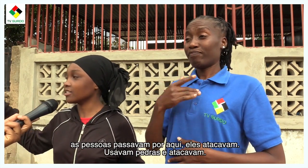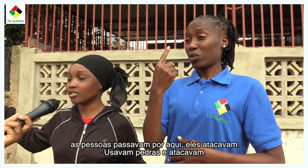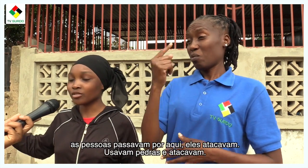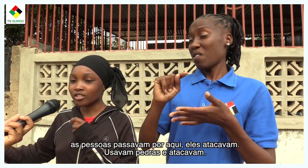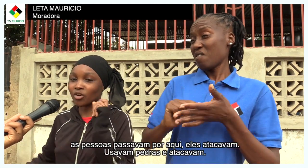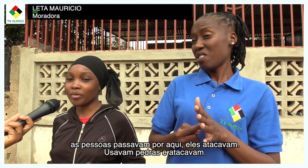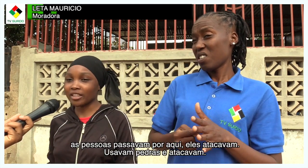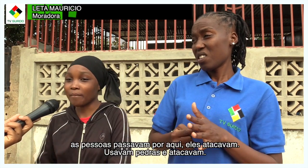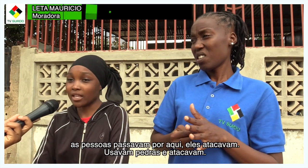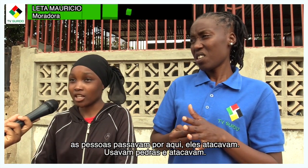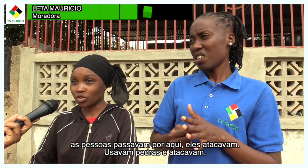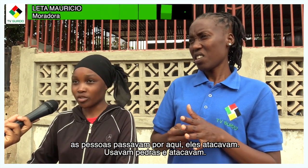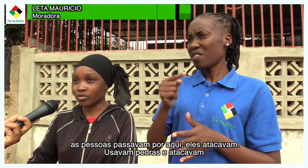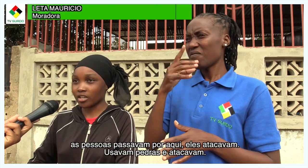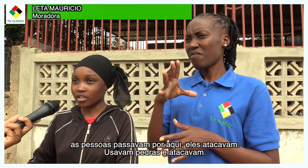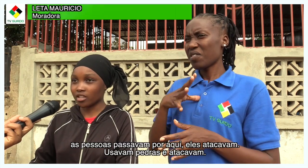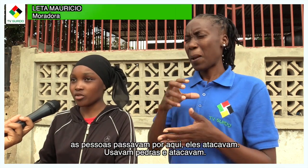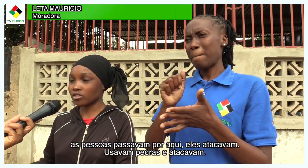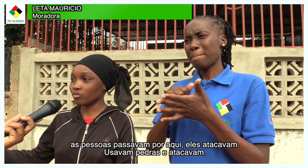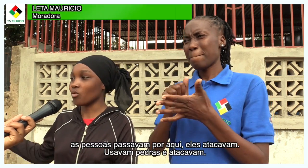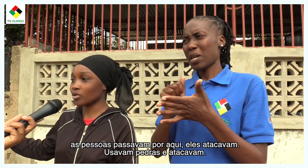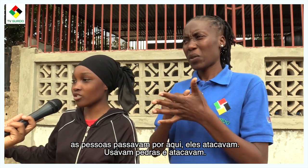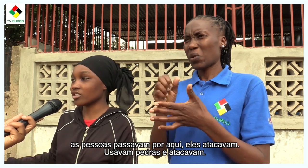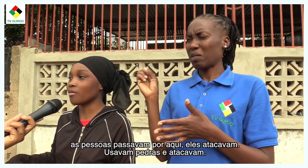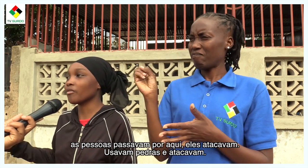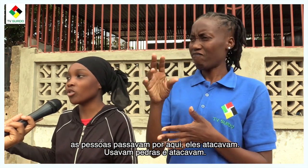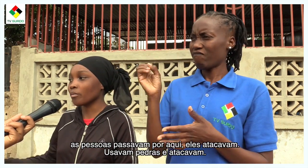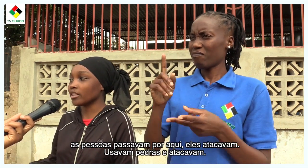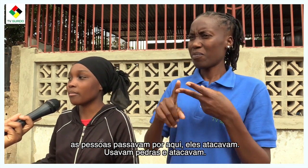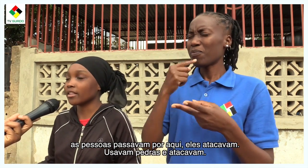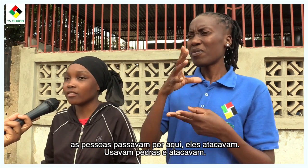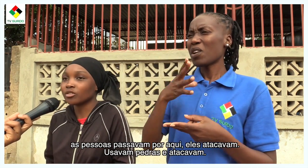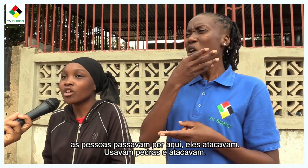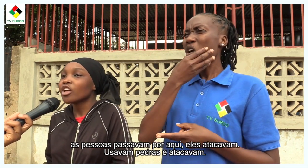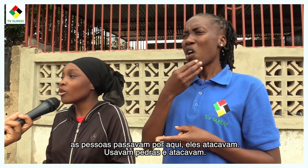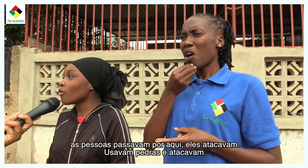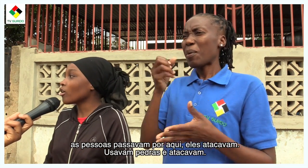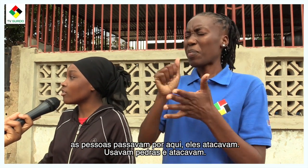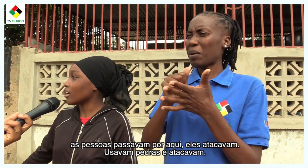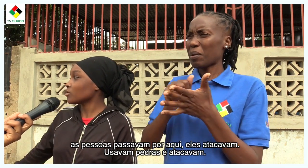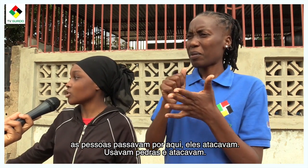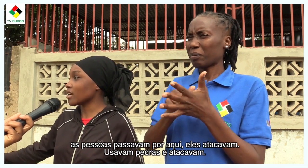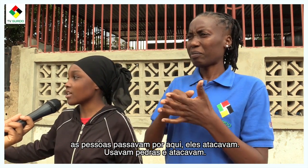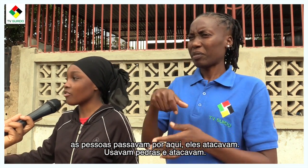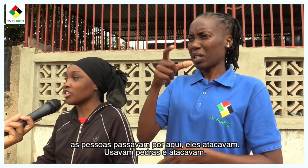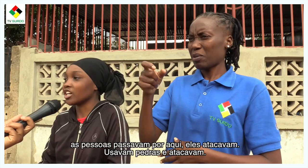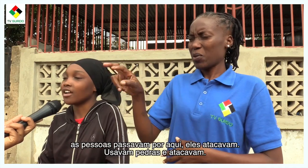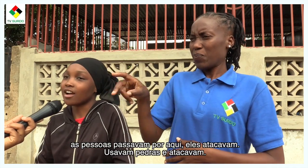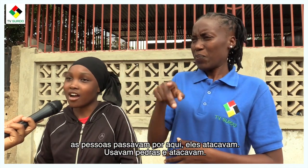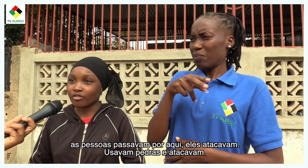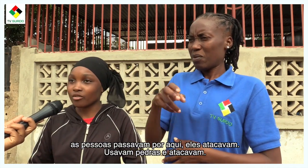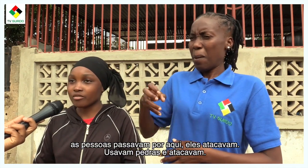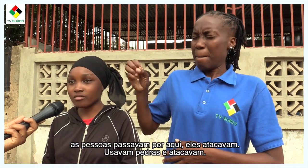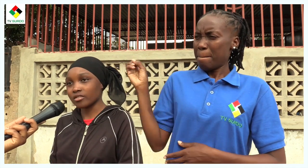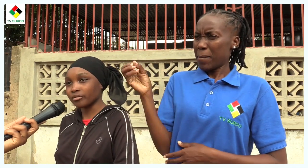aquele de homem de pedras Não sei o qu tin moços que chamavam deom de pedra então tipo quando as pessoas passavam eles